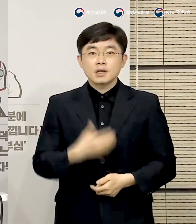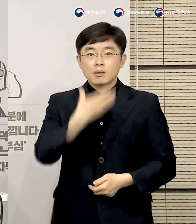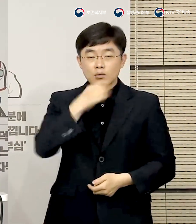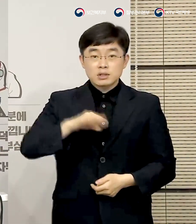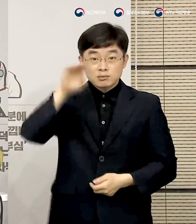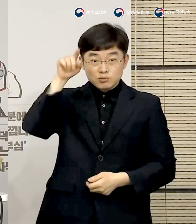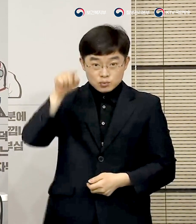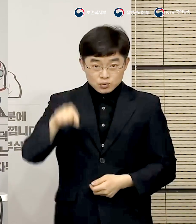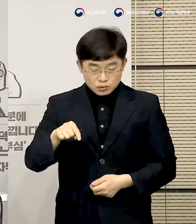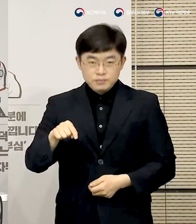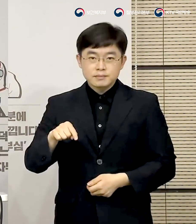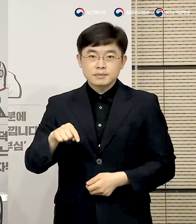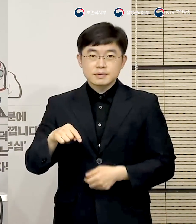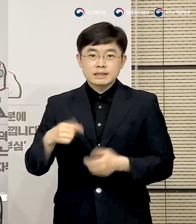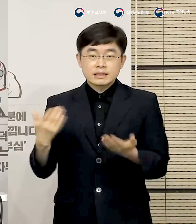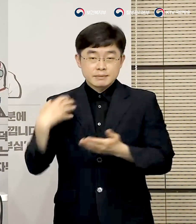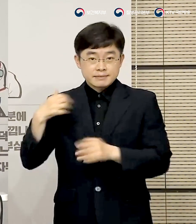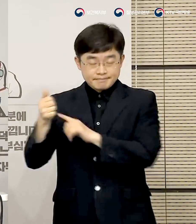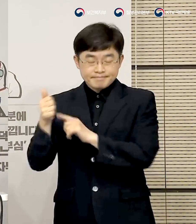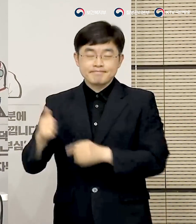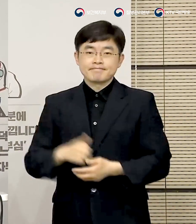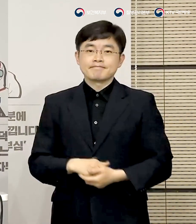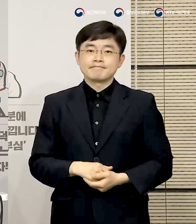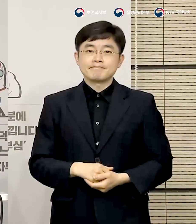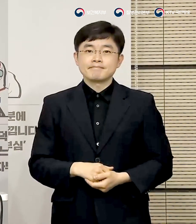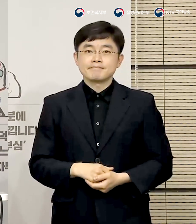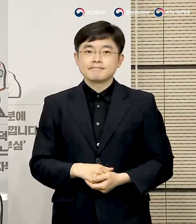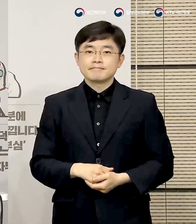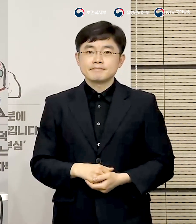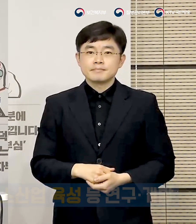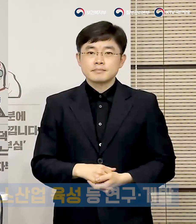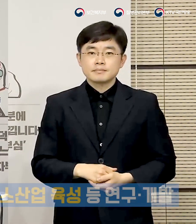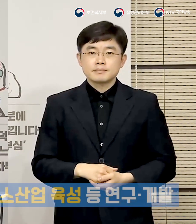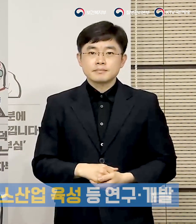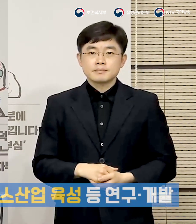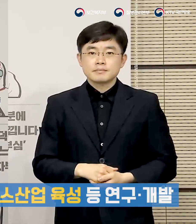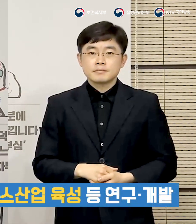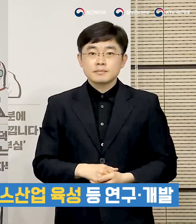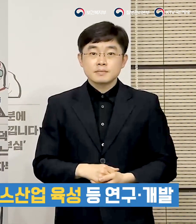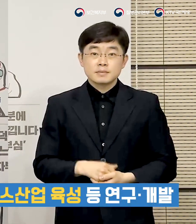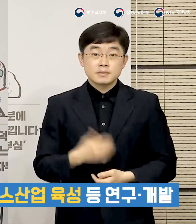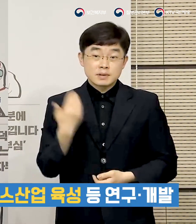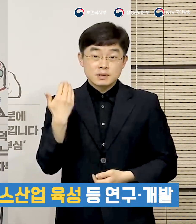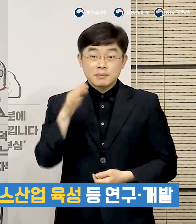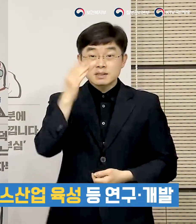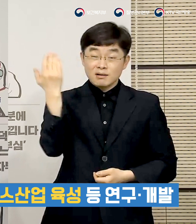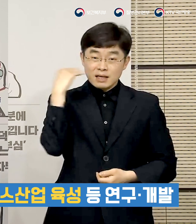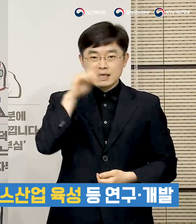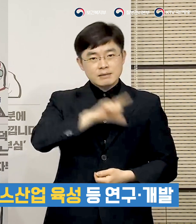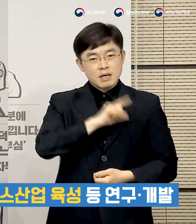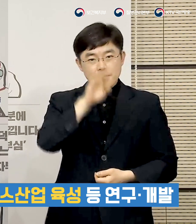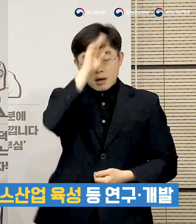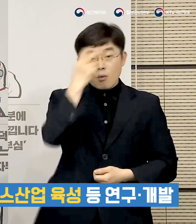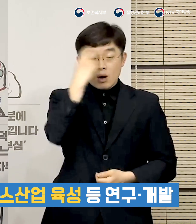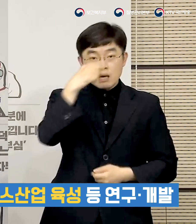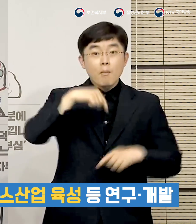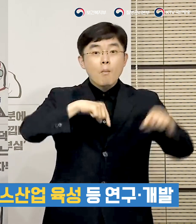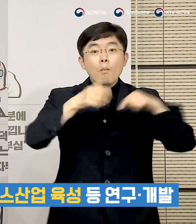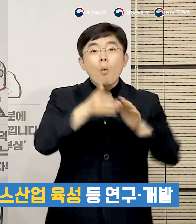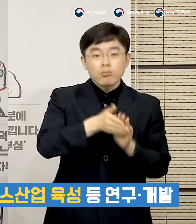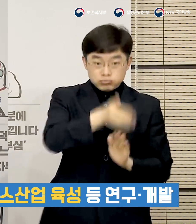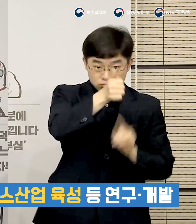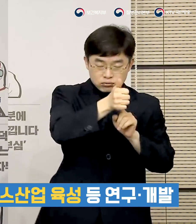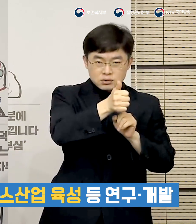보건복지부 보건사람정책국장입니다. 지금 질병관리본부 개편과 관련해서 질병관리청